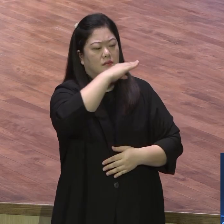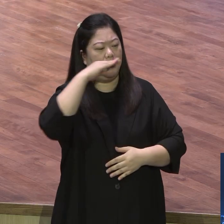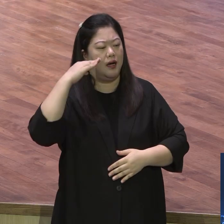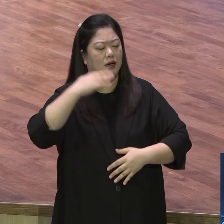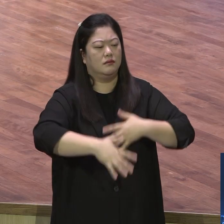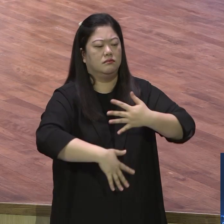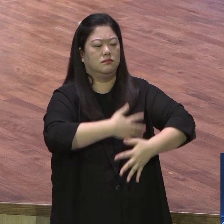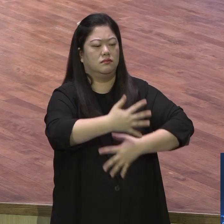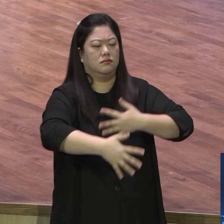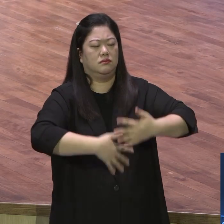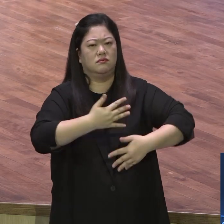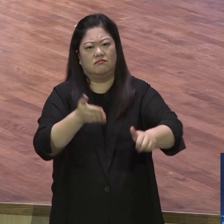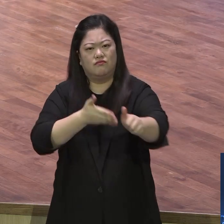돼요